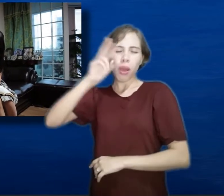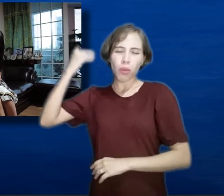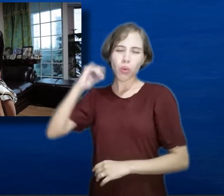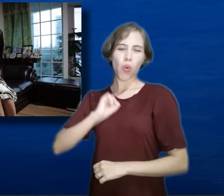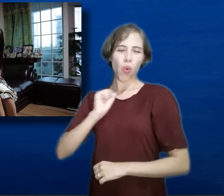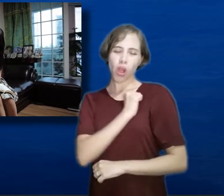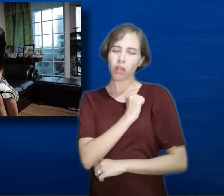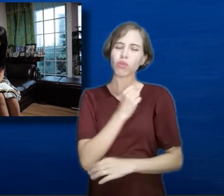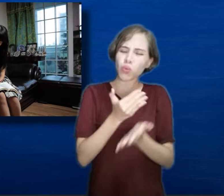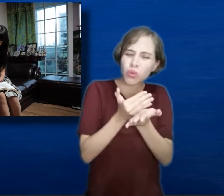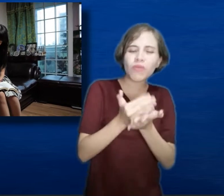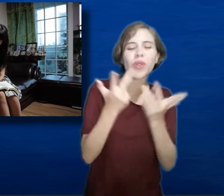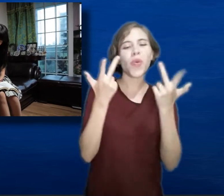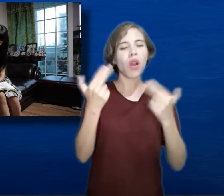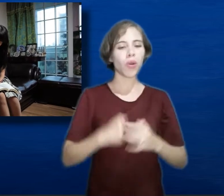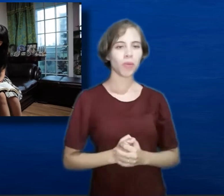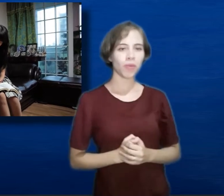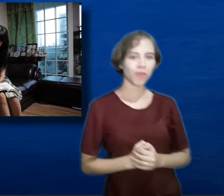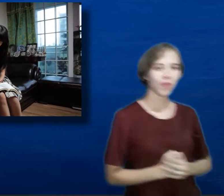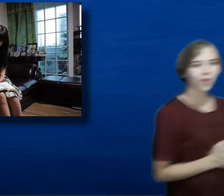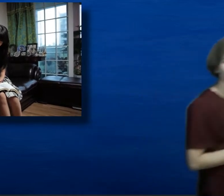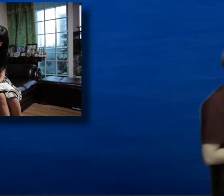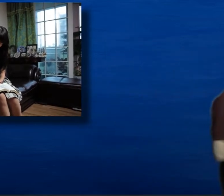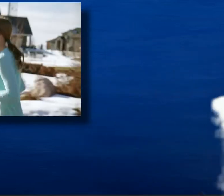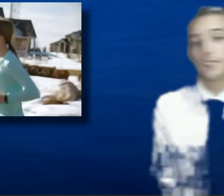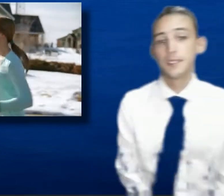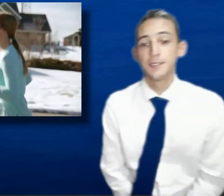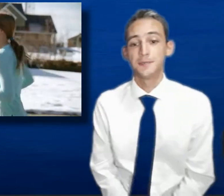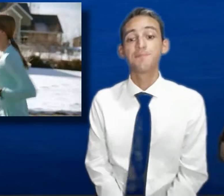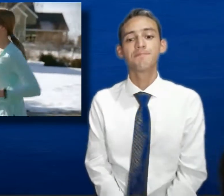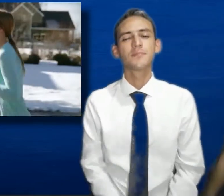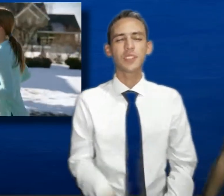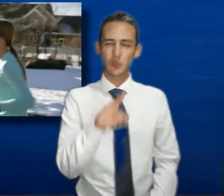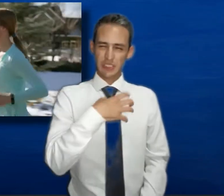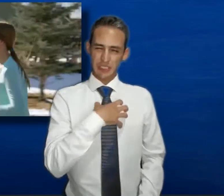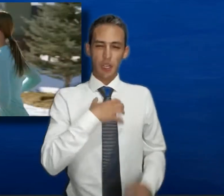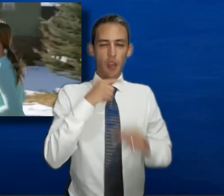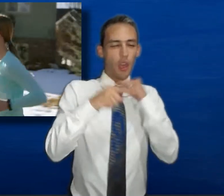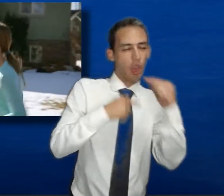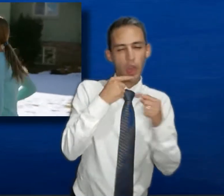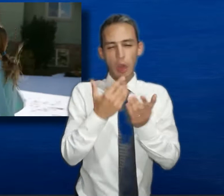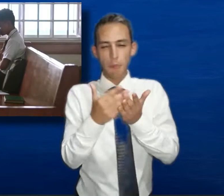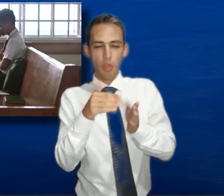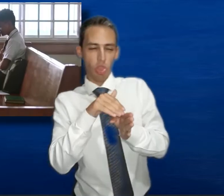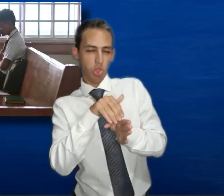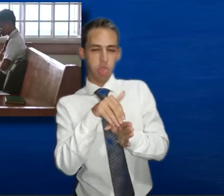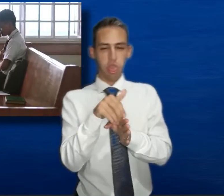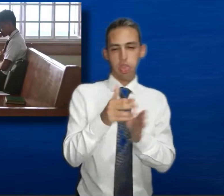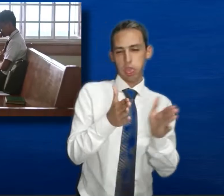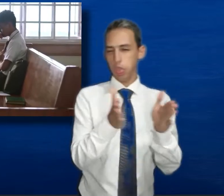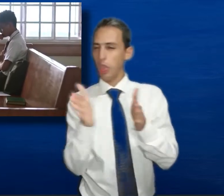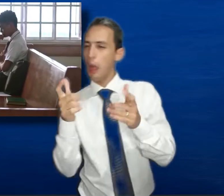orientação celestial vivenciadas por aqueles primeiros santos ao olharmos para o nosso futuro. Talvez vocês não saibam para onde